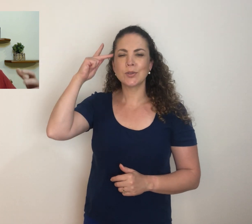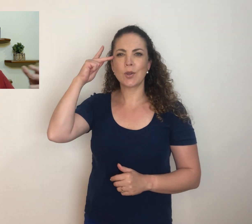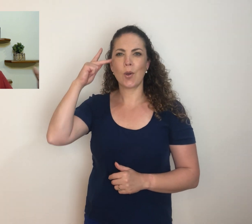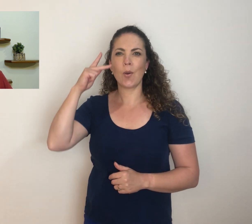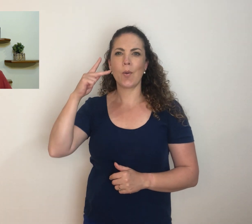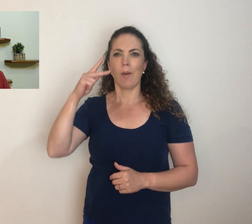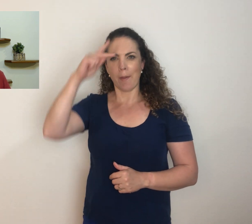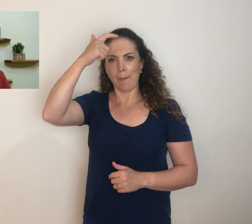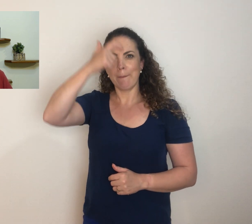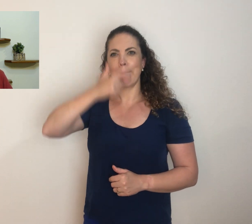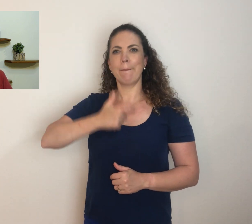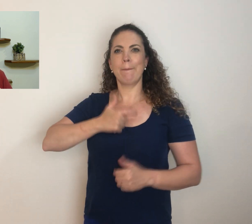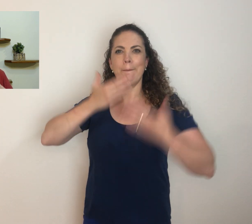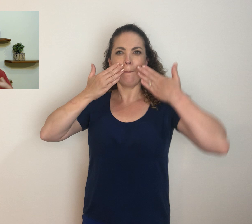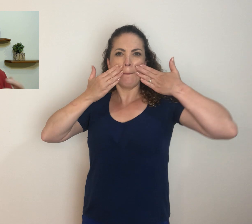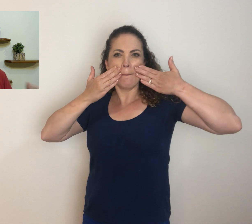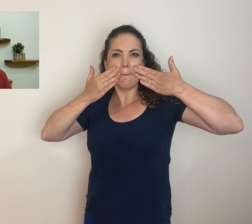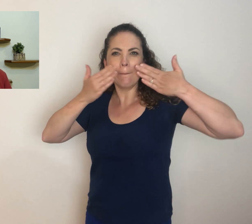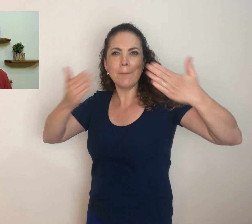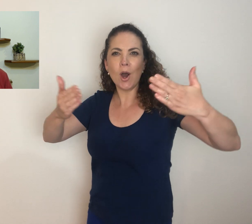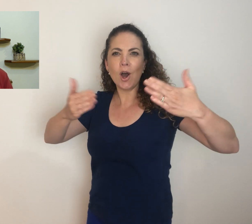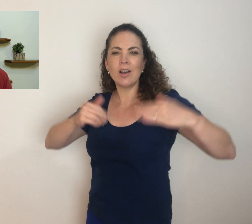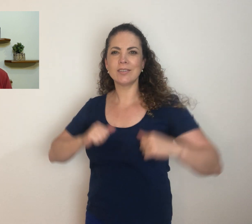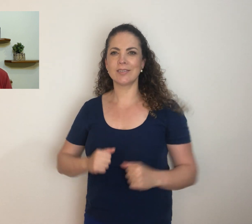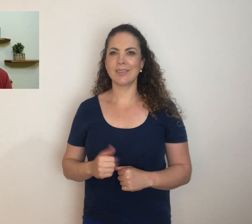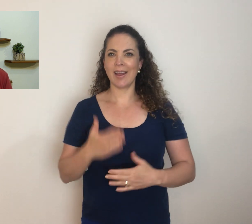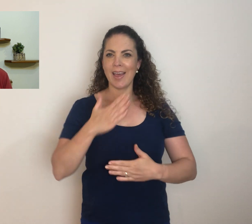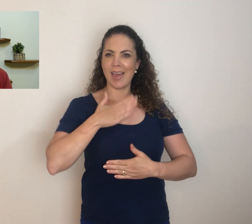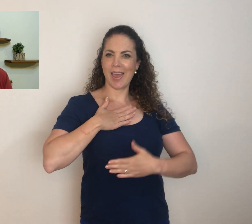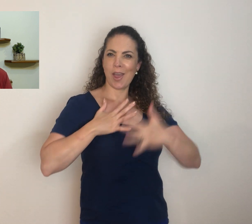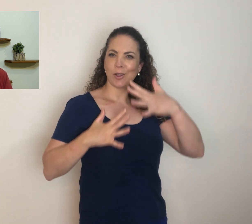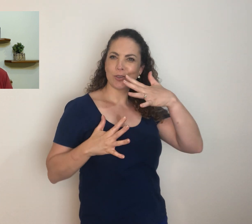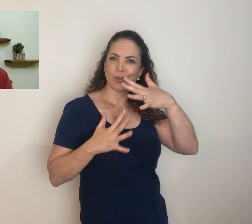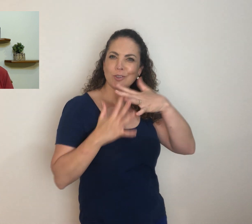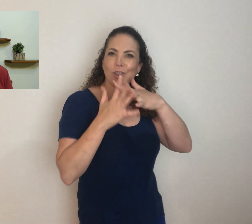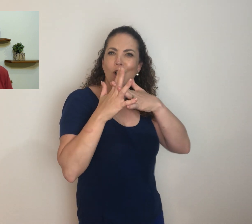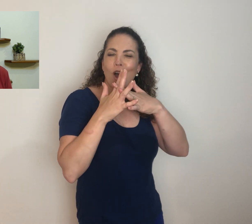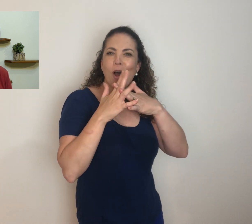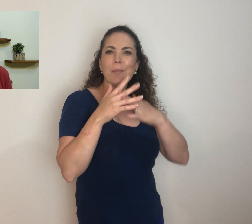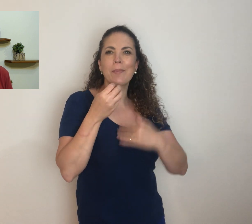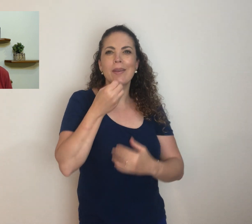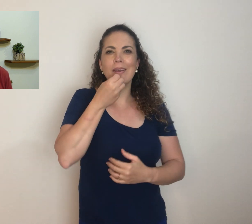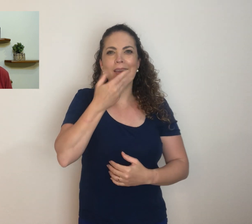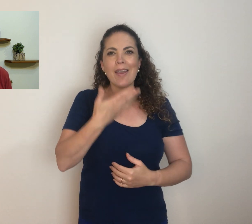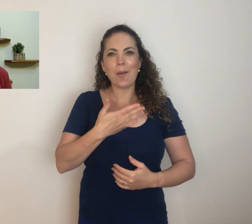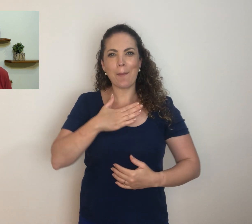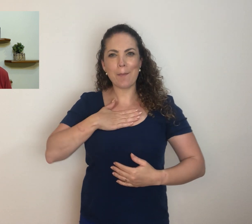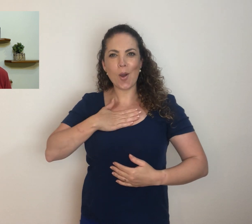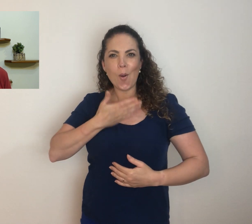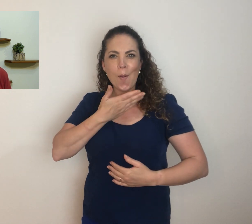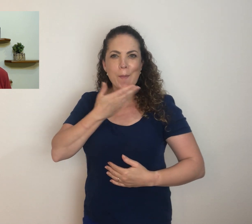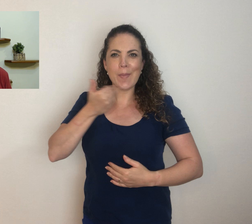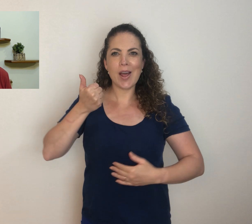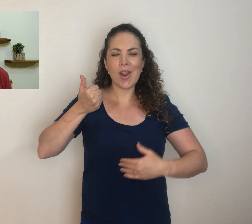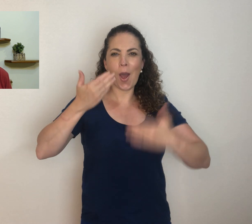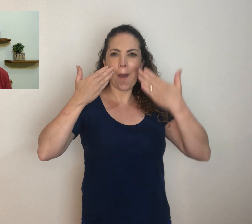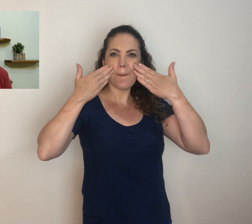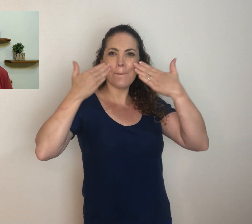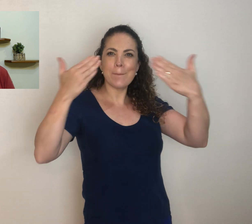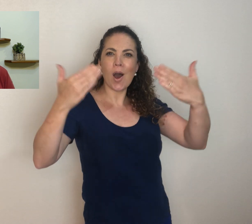ostentador das suas qualidades, fala bem de si mesmo. Isto é o que mais vemos também nas